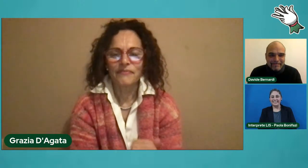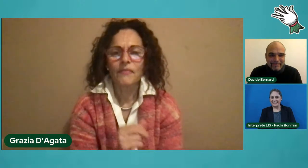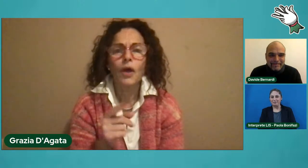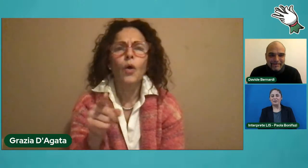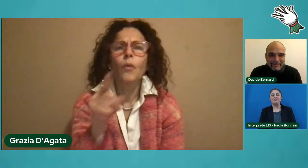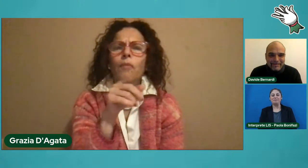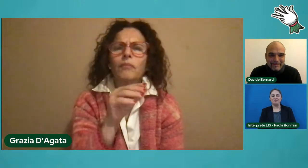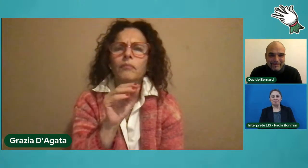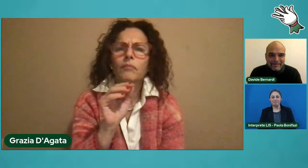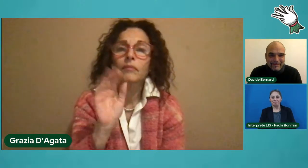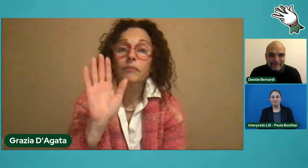Bellissimo.